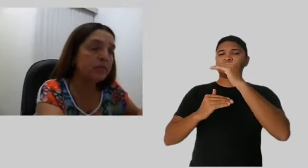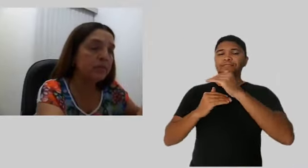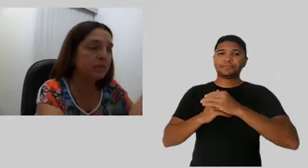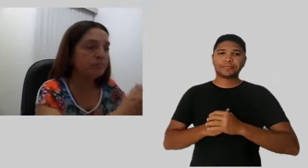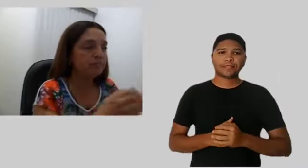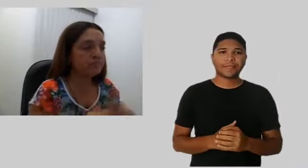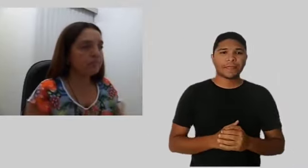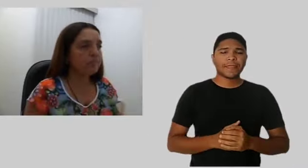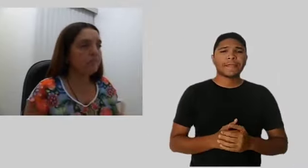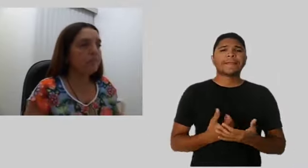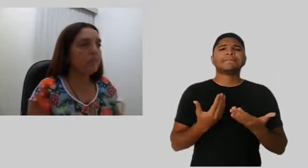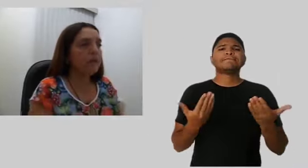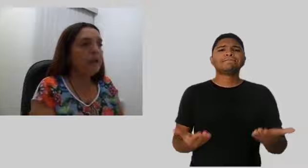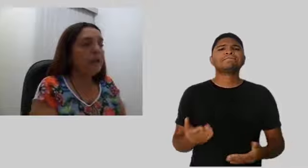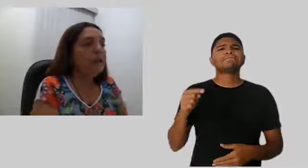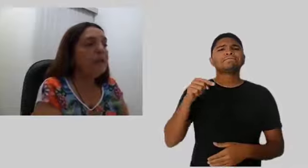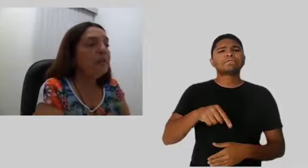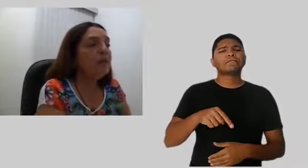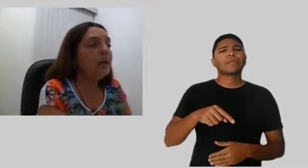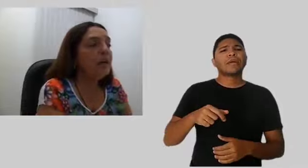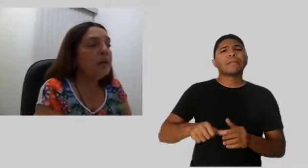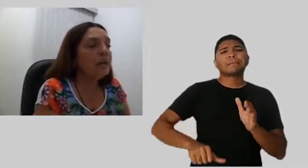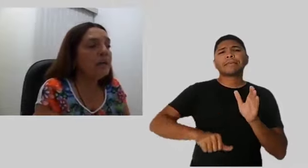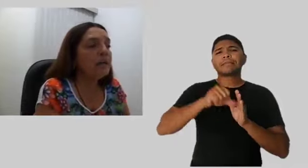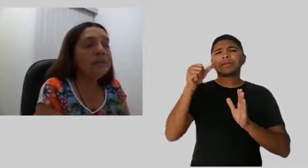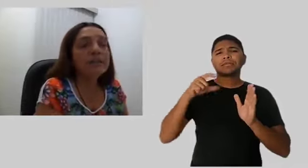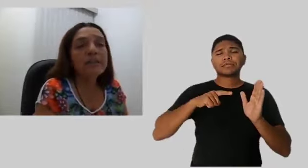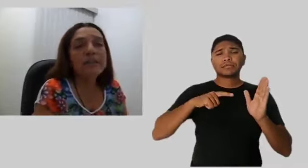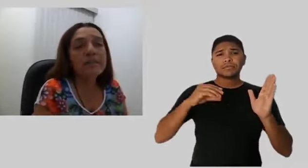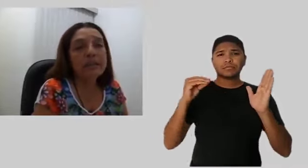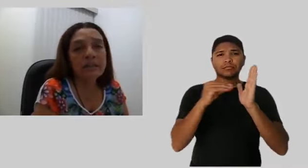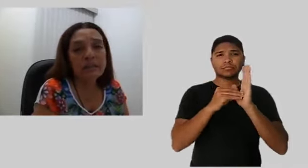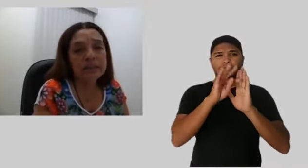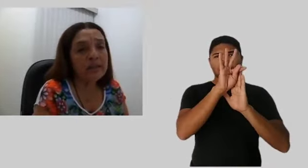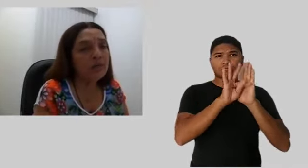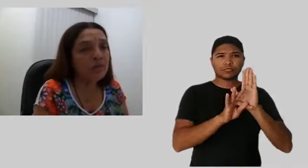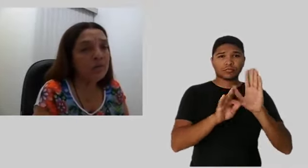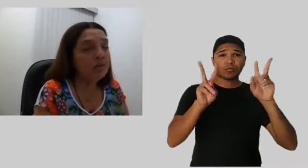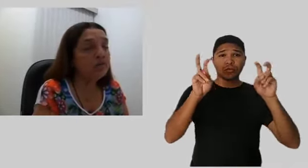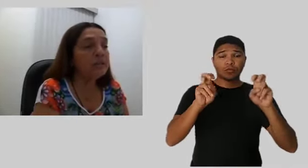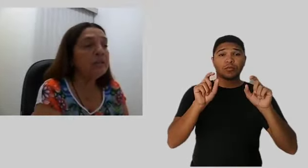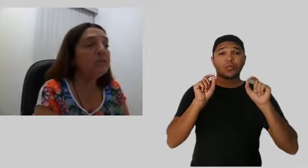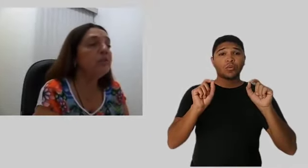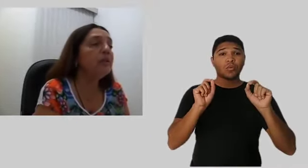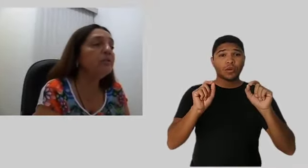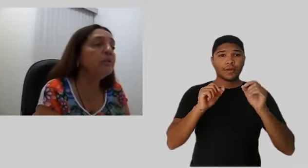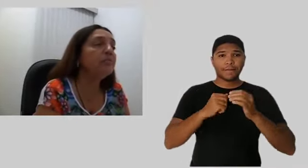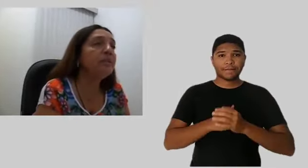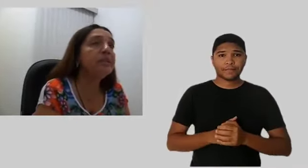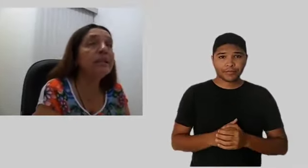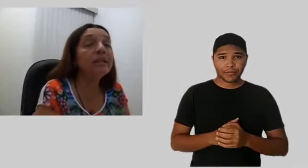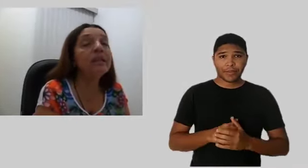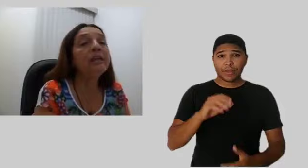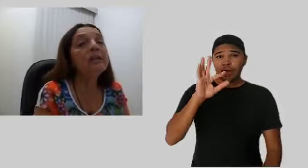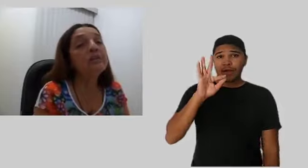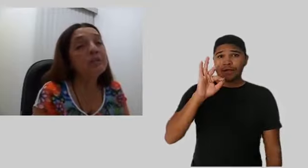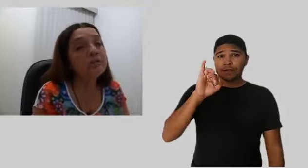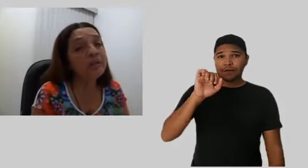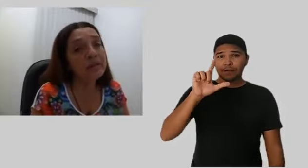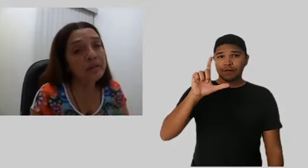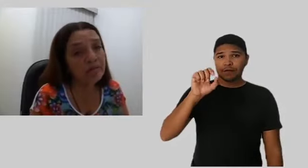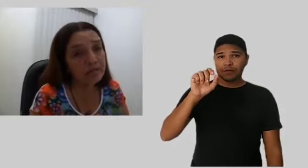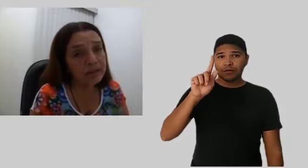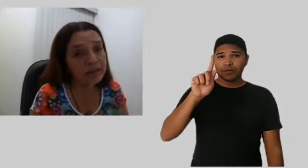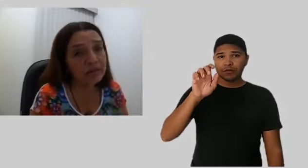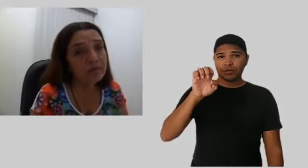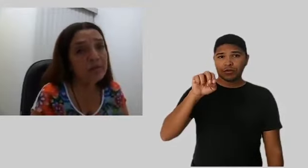criança, do ser humano. Então, a grande questão aqui inicial que eu coloco no texto é justamente aquela ideia que